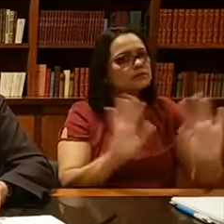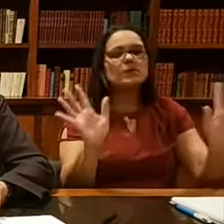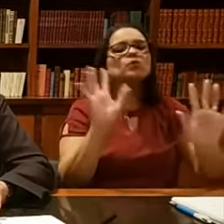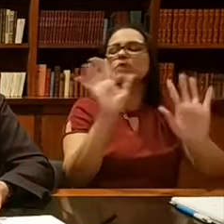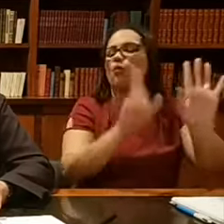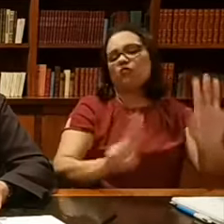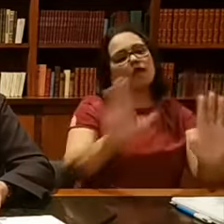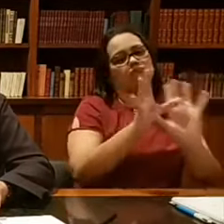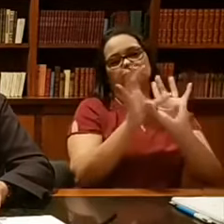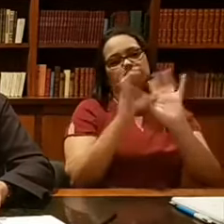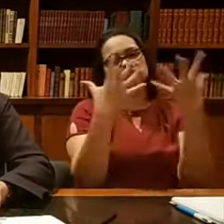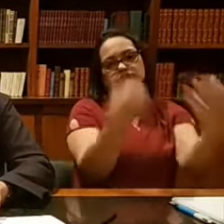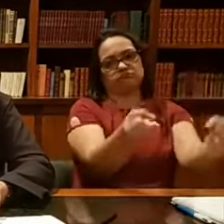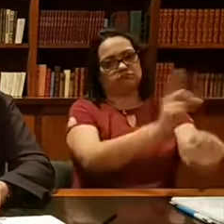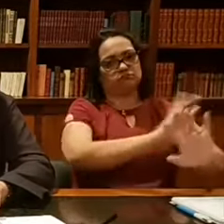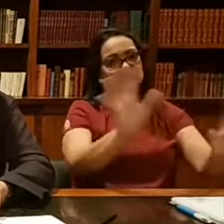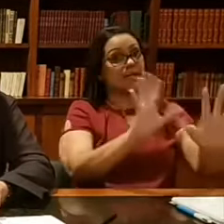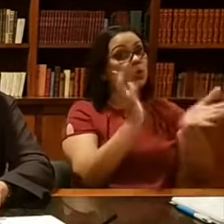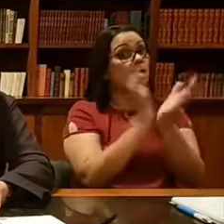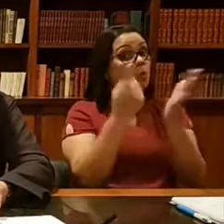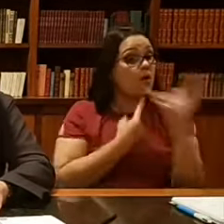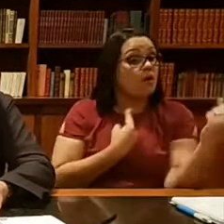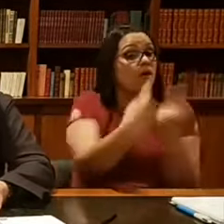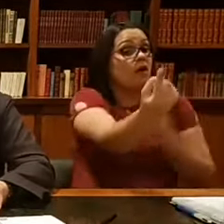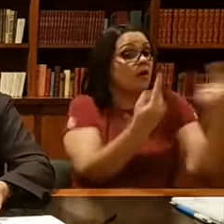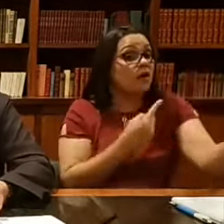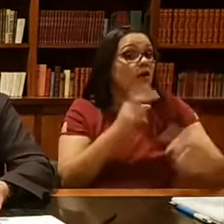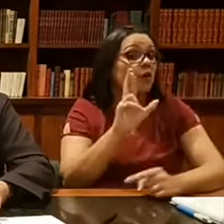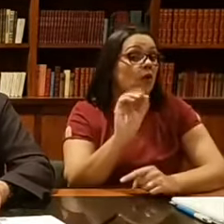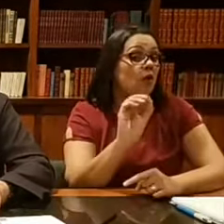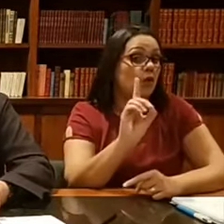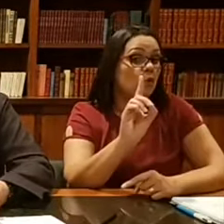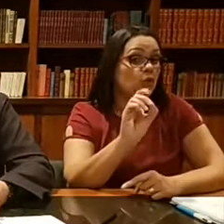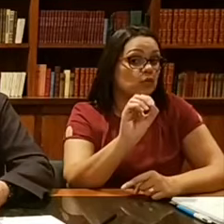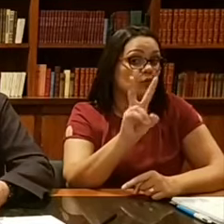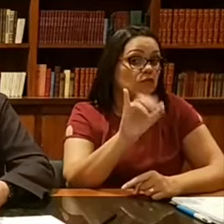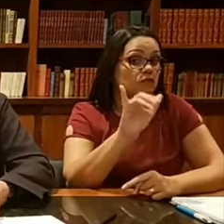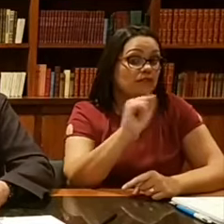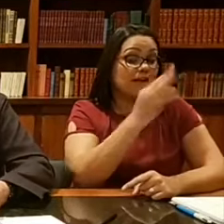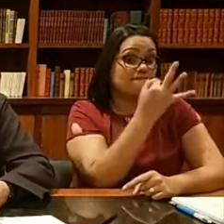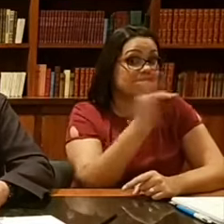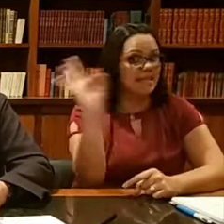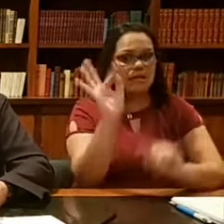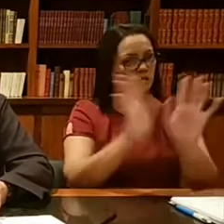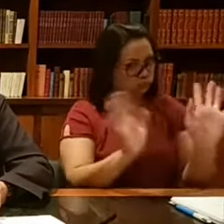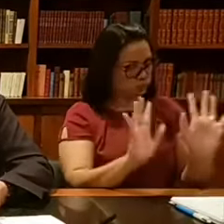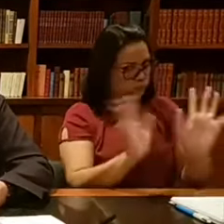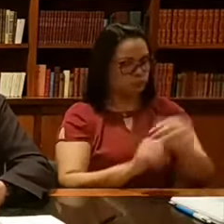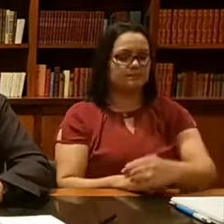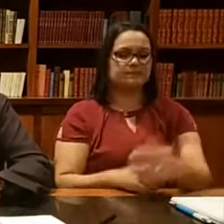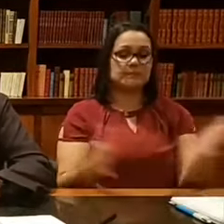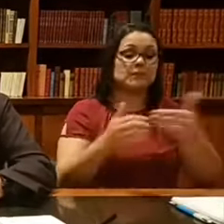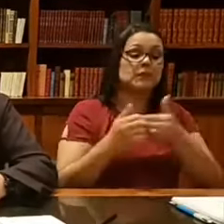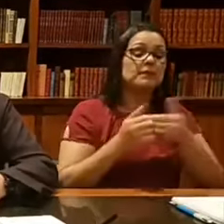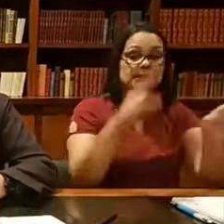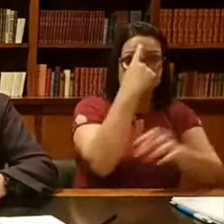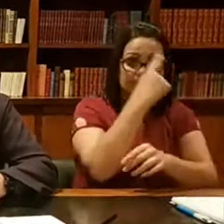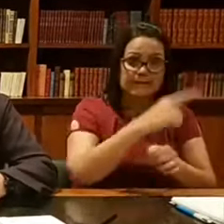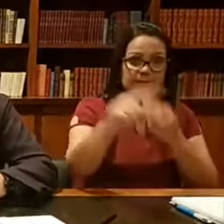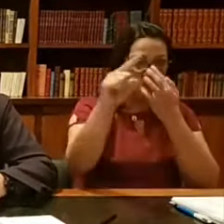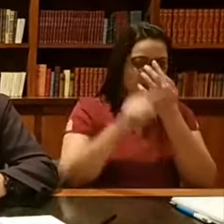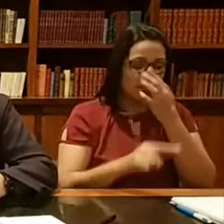ser usado radar móvel em rodovias federais, certo? Outra coisa, começamos a semana, uma coisa